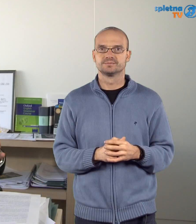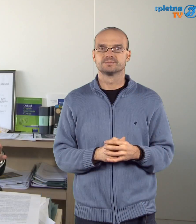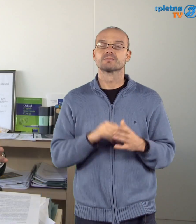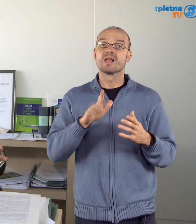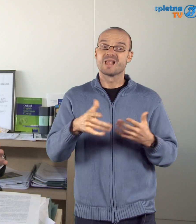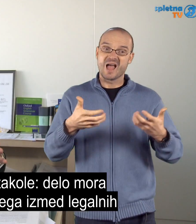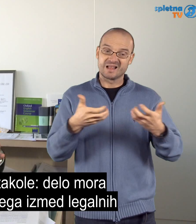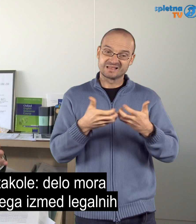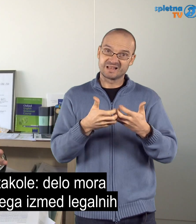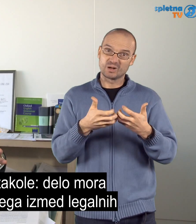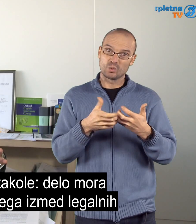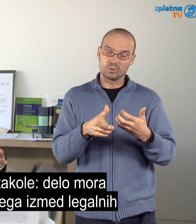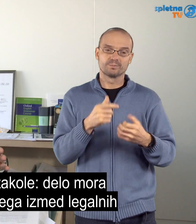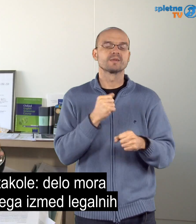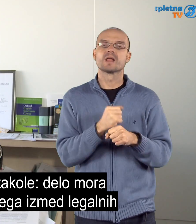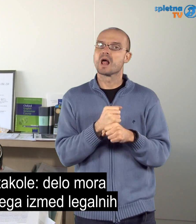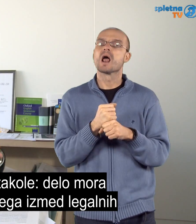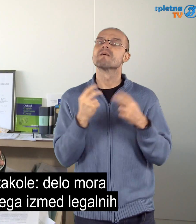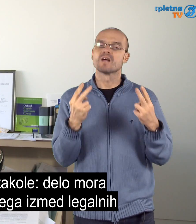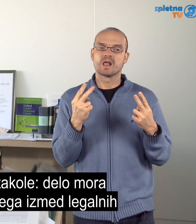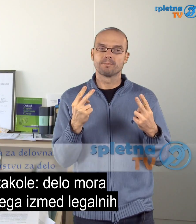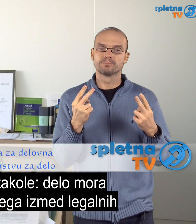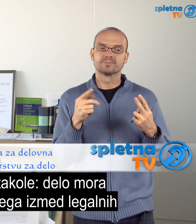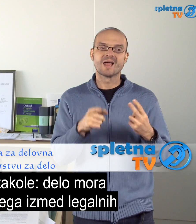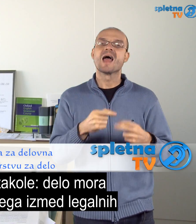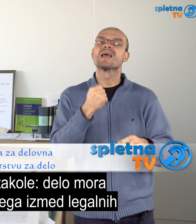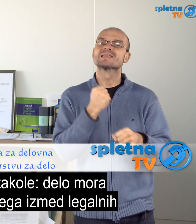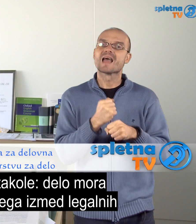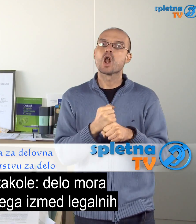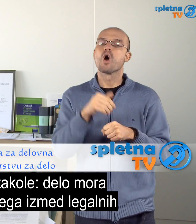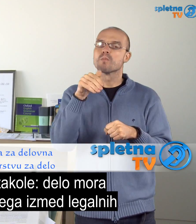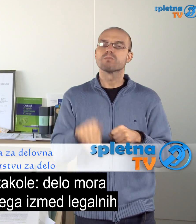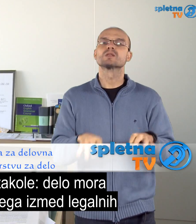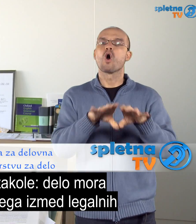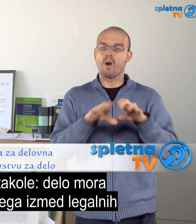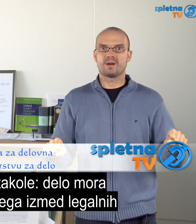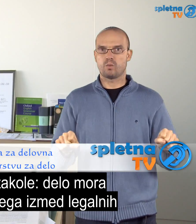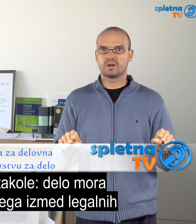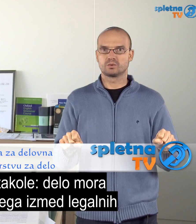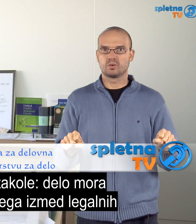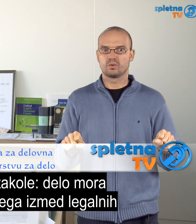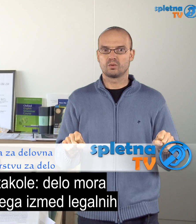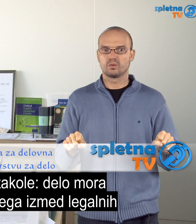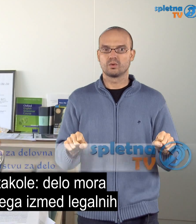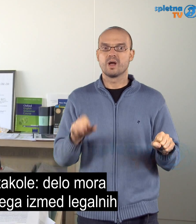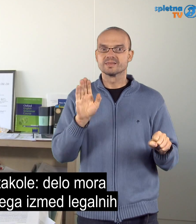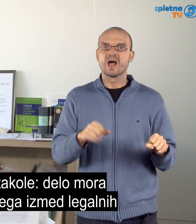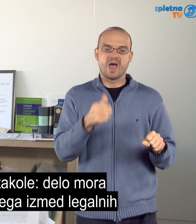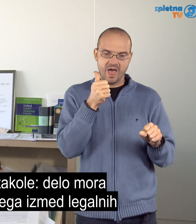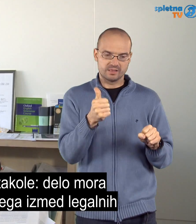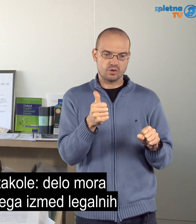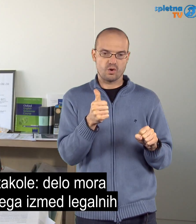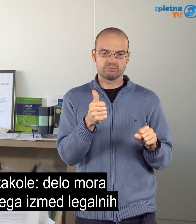Na trgu dela velja takole, ne? Delo mora biti opravljeno. Se pravi, na eno